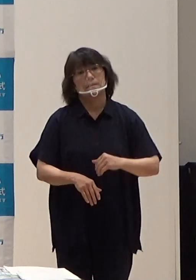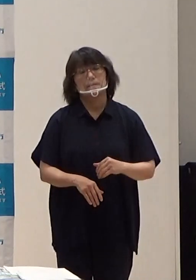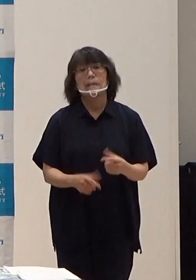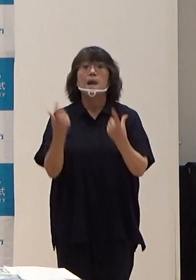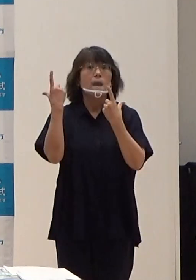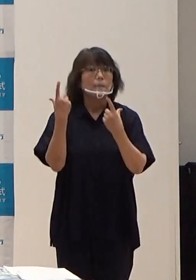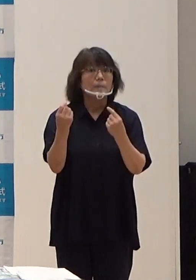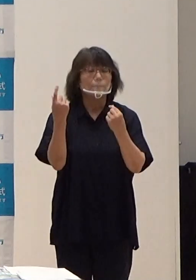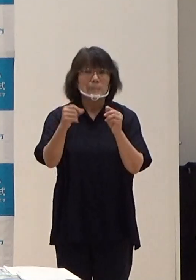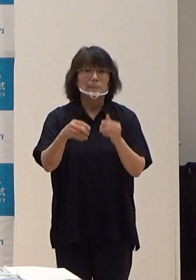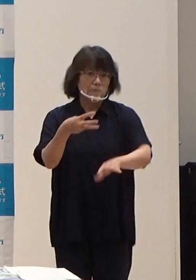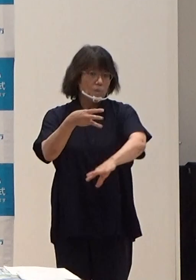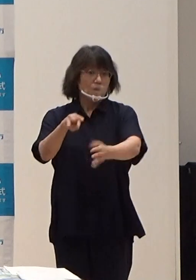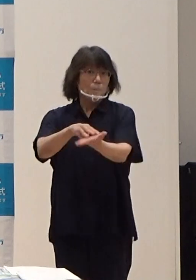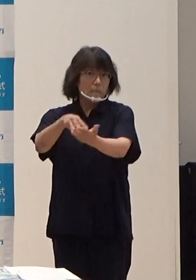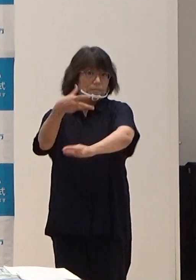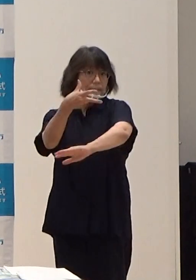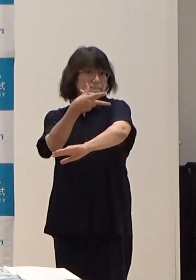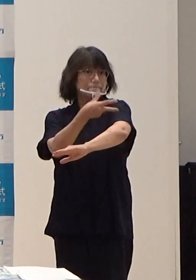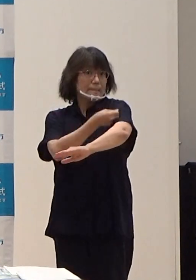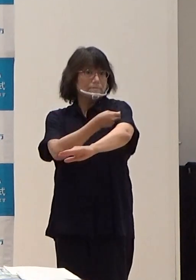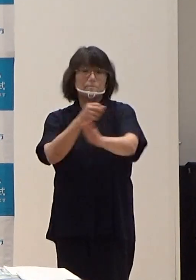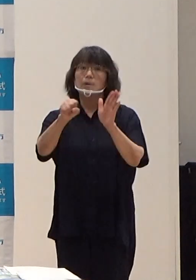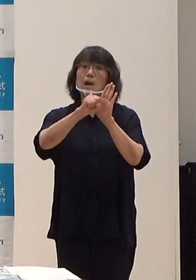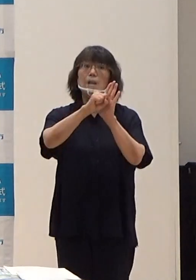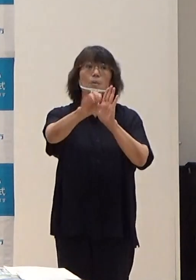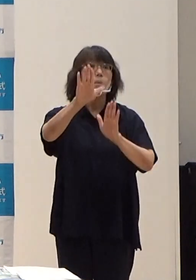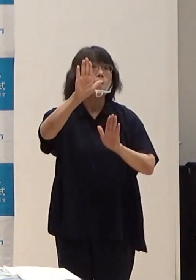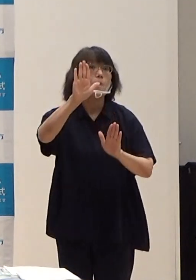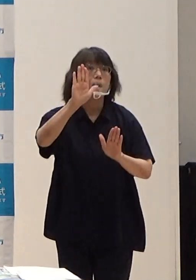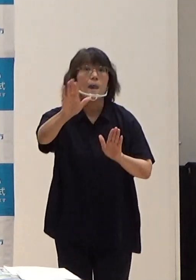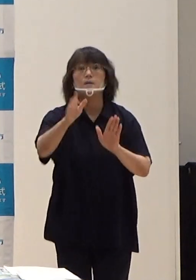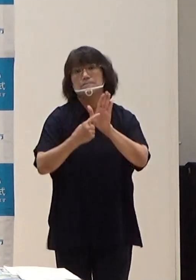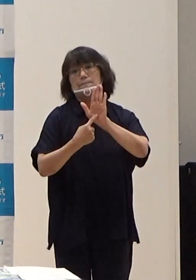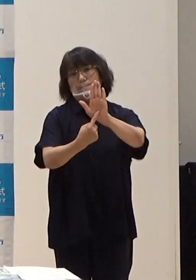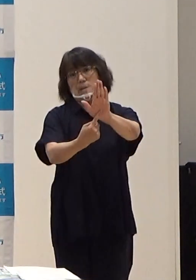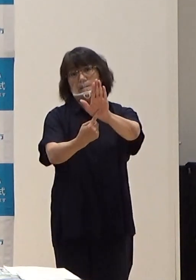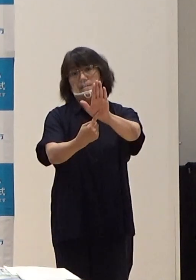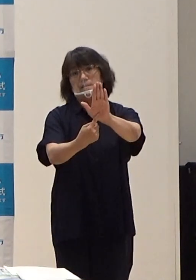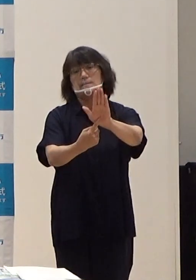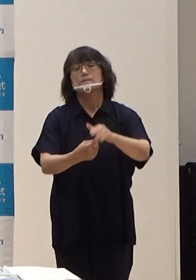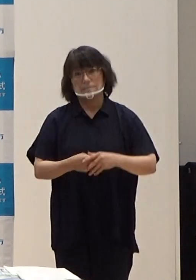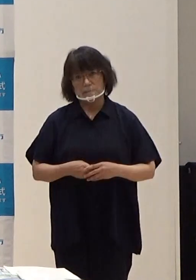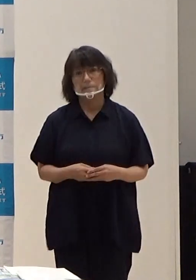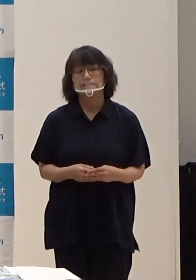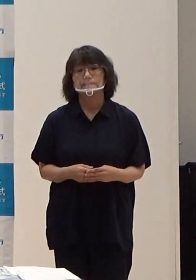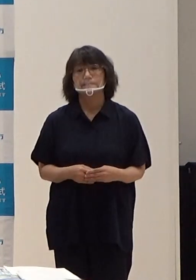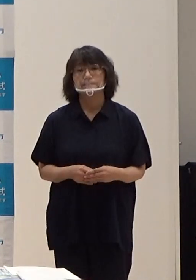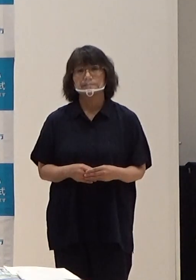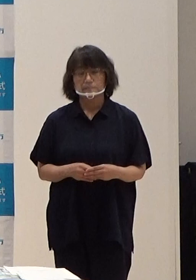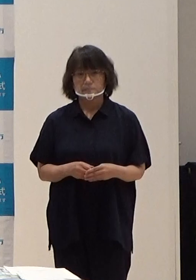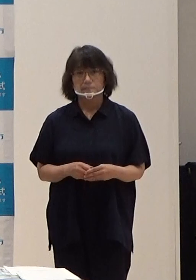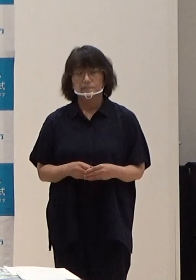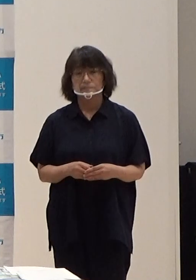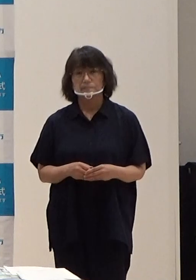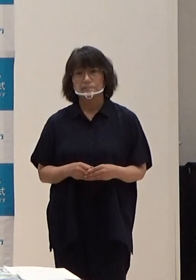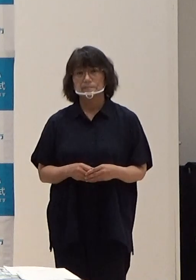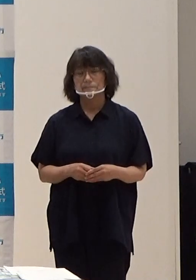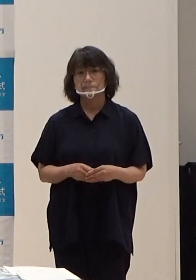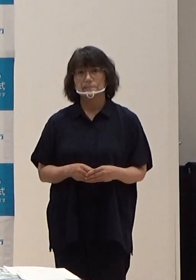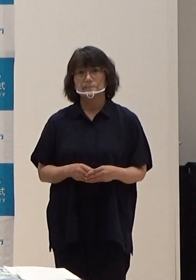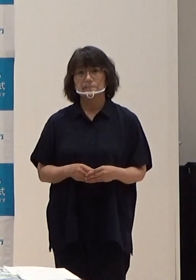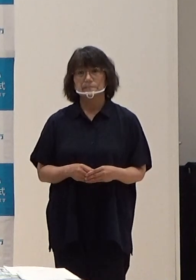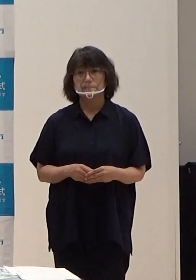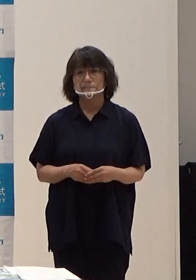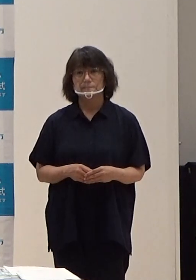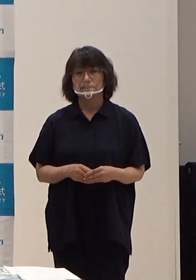の力はですね、やはり大きいなということが伺われるわけでございます。でその次